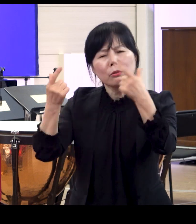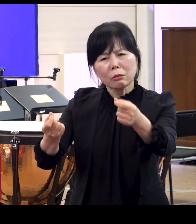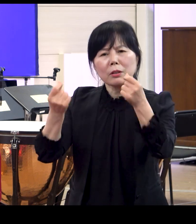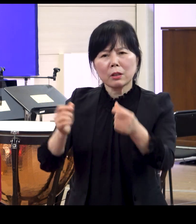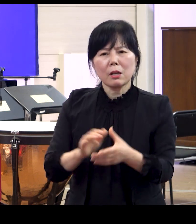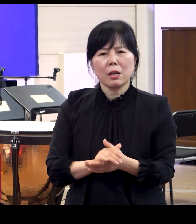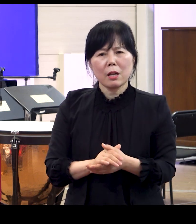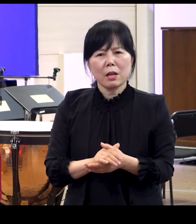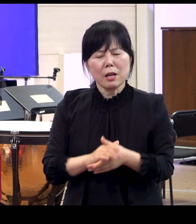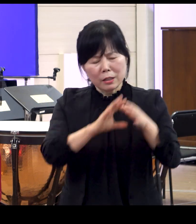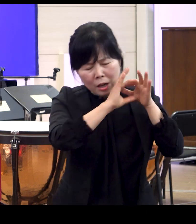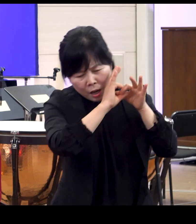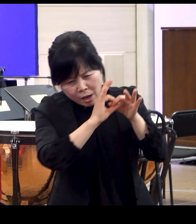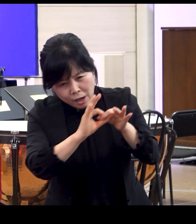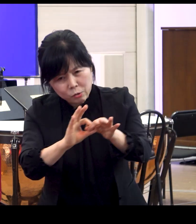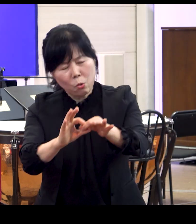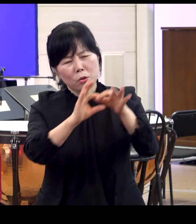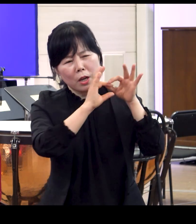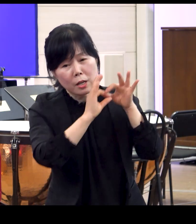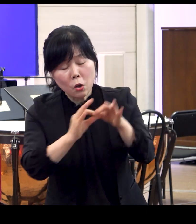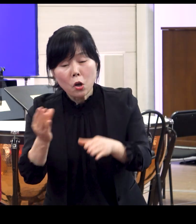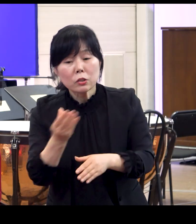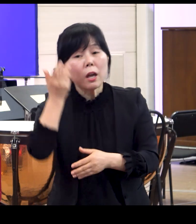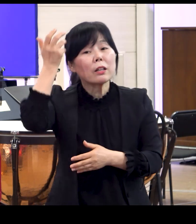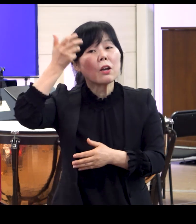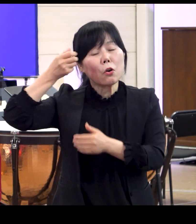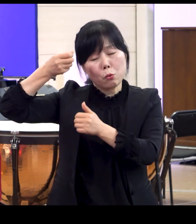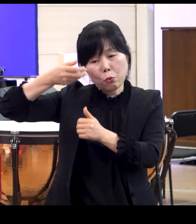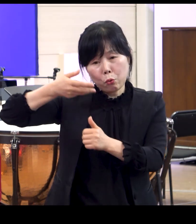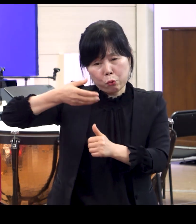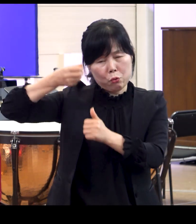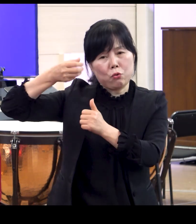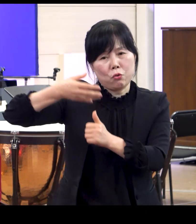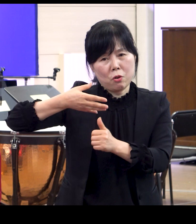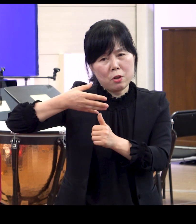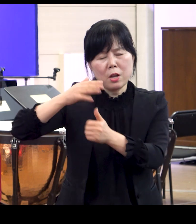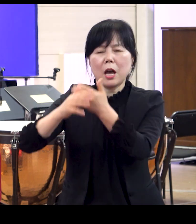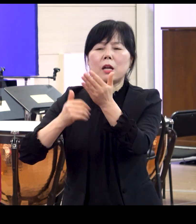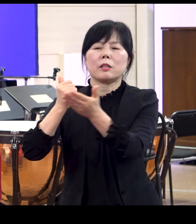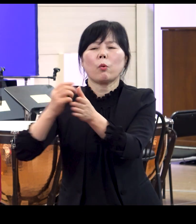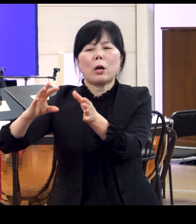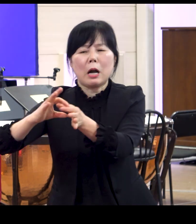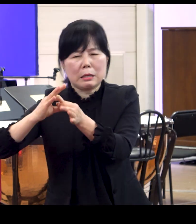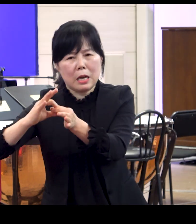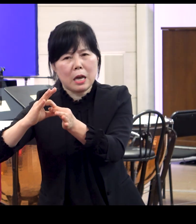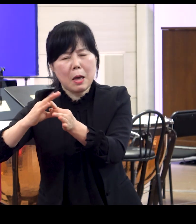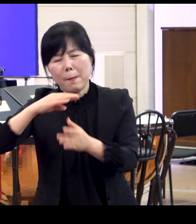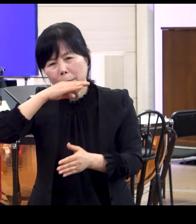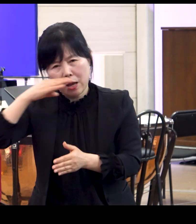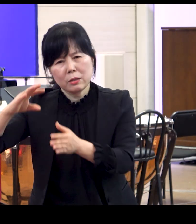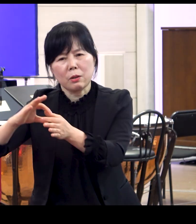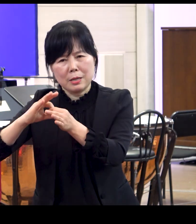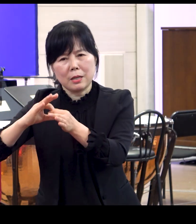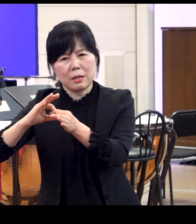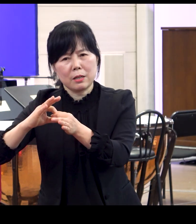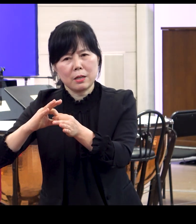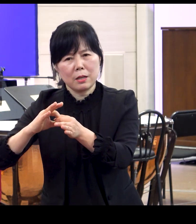그래야 우리가 생명이 되는 거예요. 그리고 바로 그 관계가, 그게 바른 관계예요. 이게 제대로 된 관계예요.